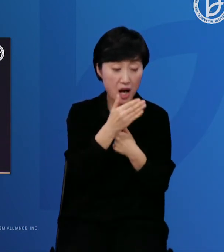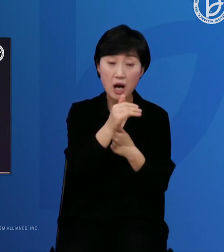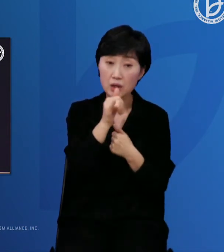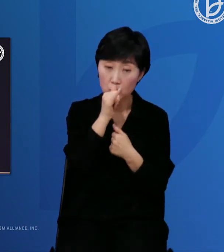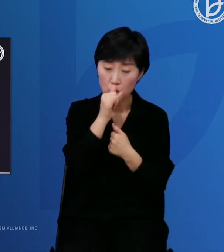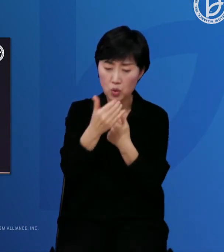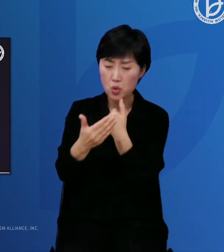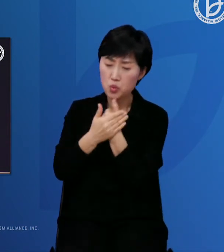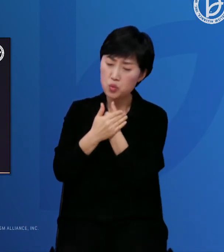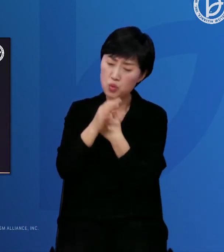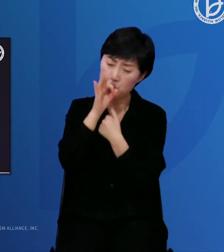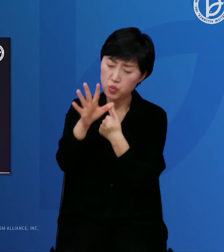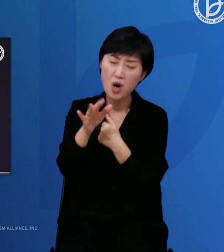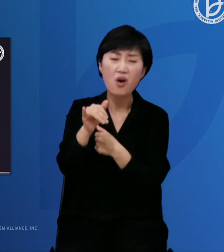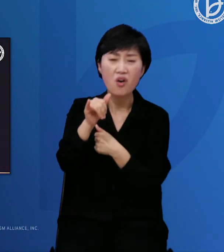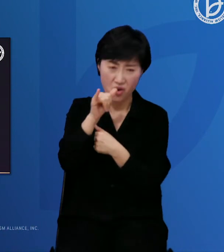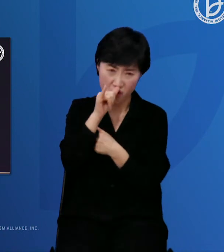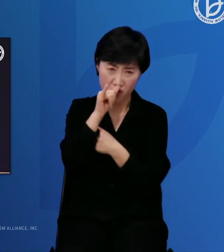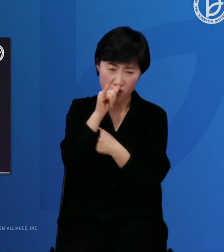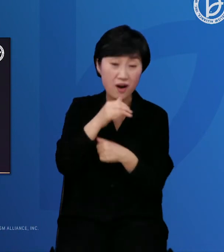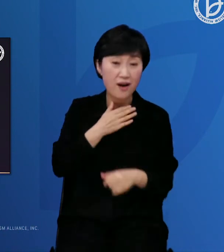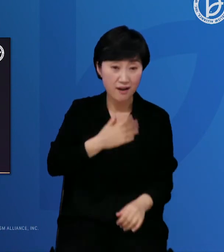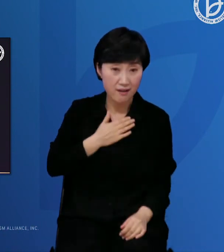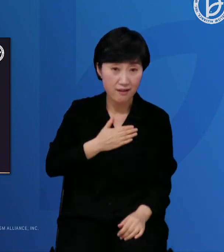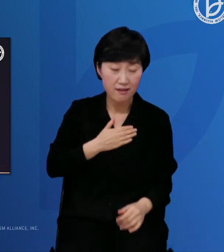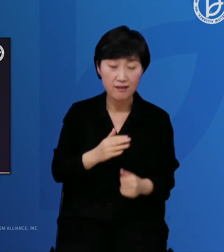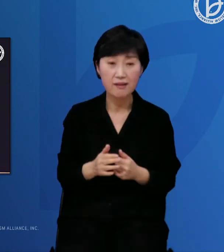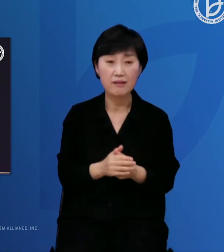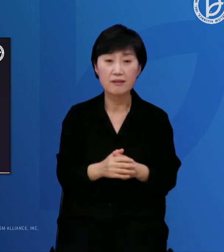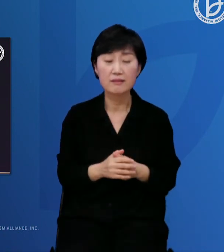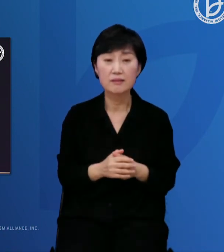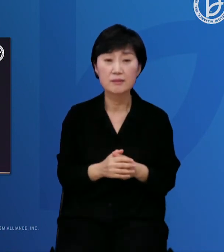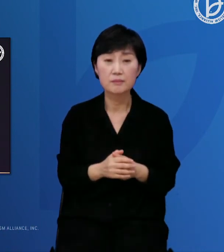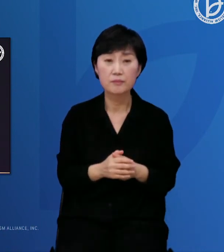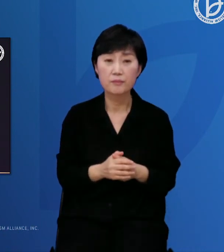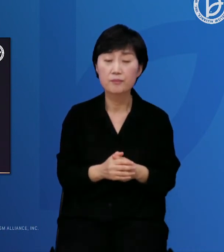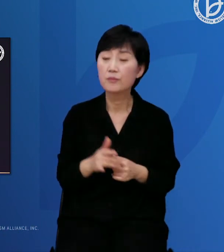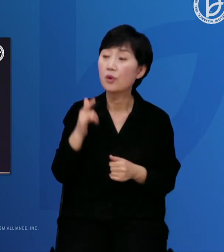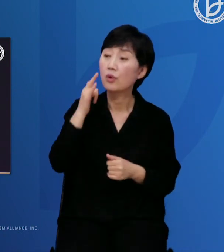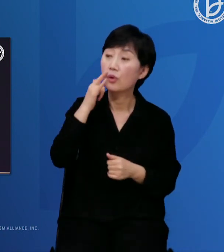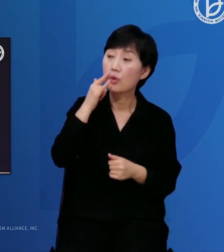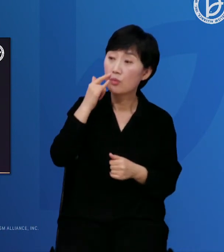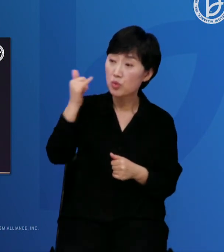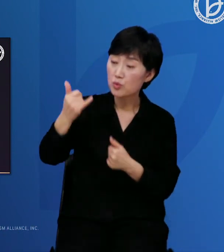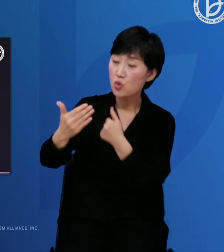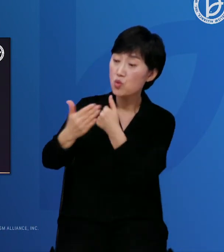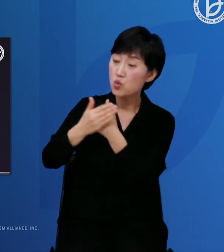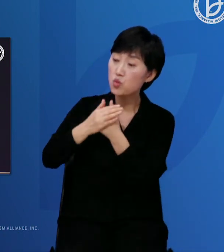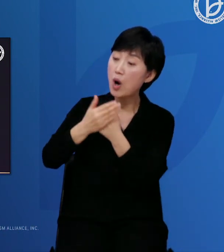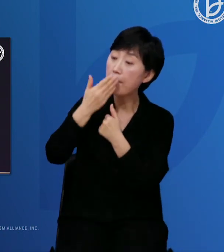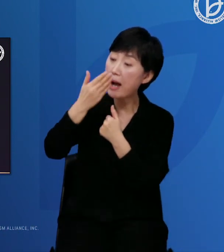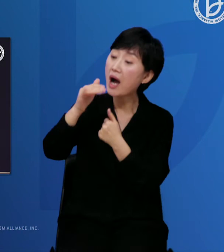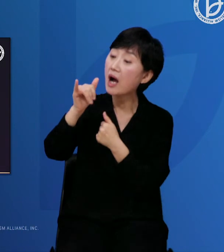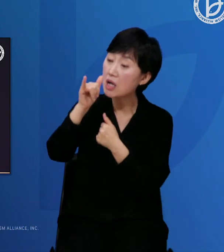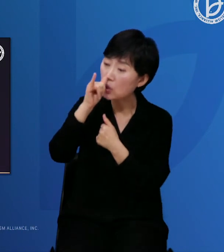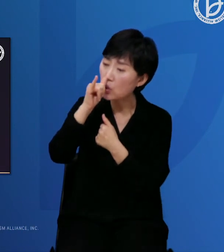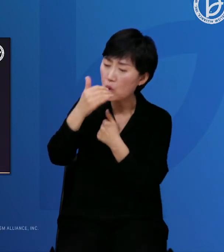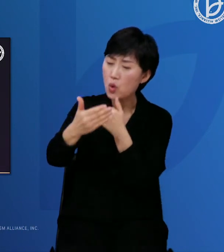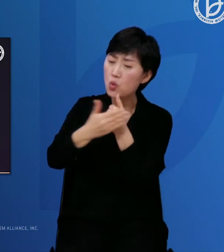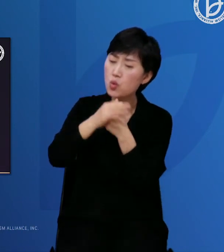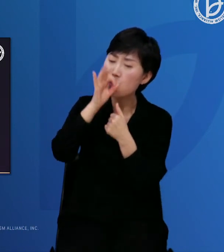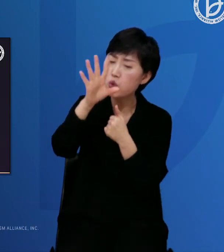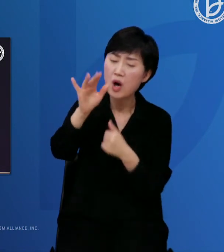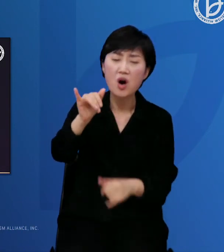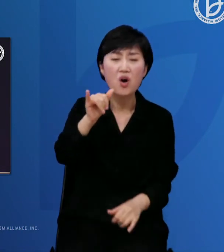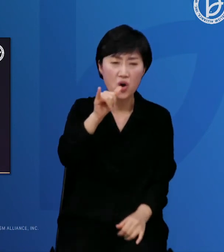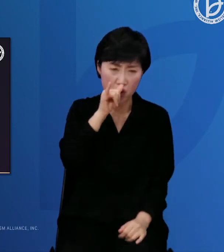things 그렇죠. people can help you with. There are things that people cannot. 부모님이 해줄 수 있는 게 있고 없는 게 있어요. There are things that your parents